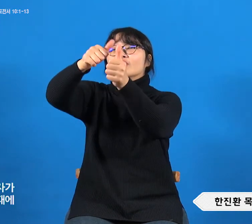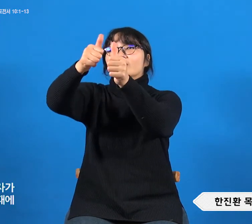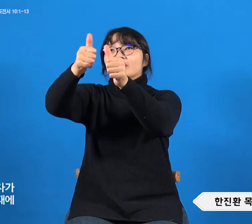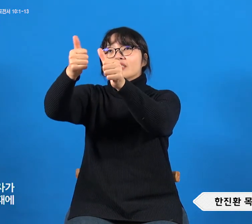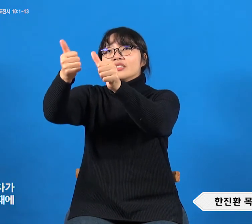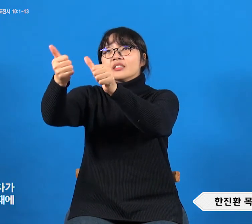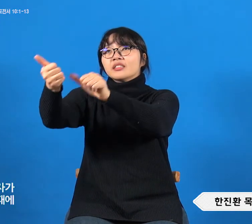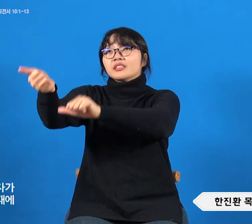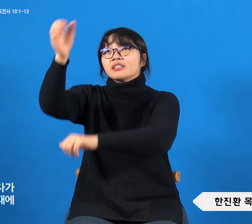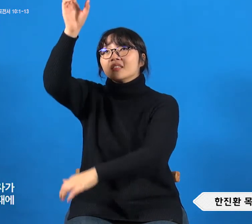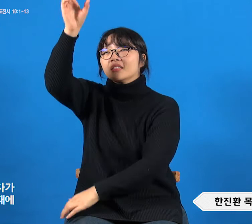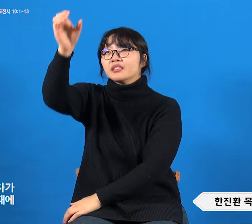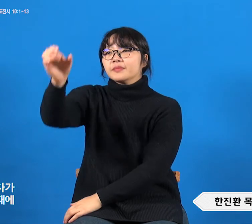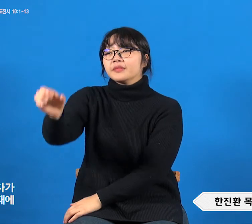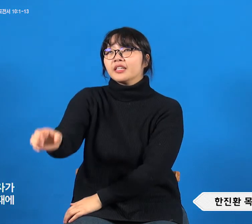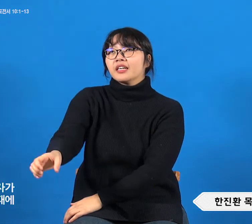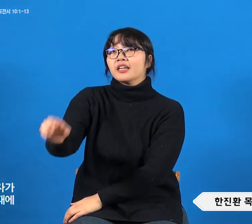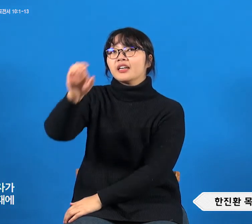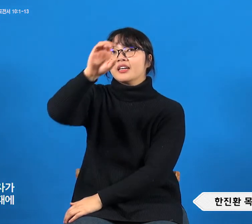죽은